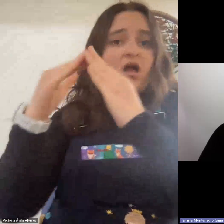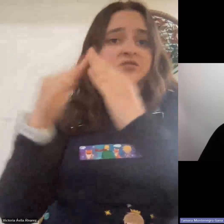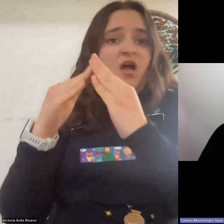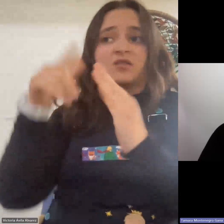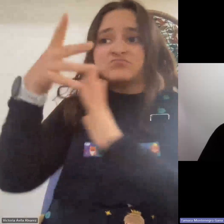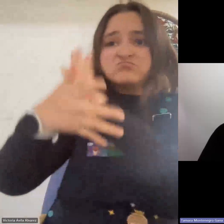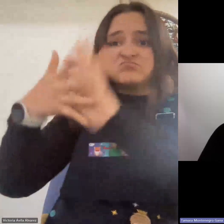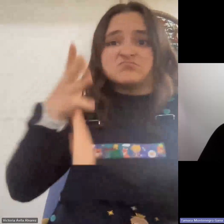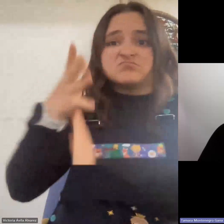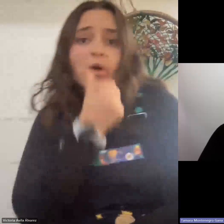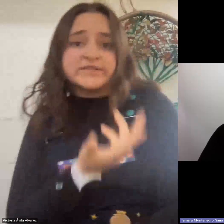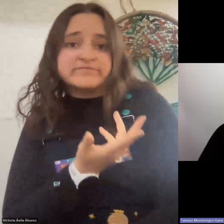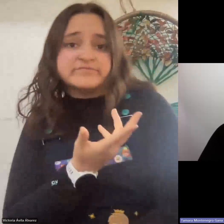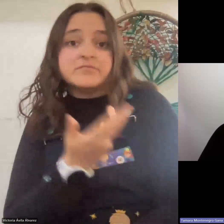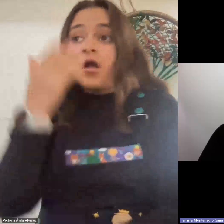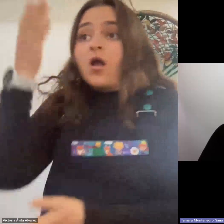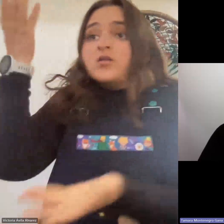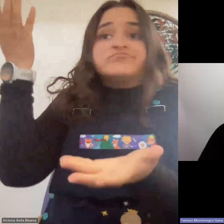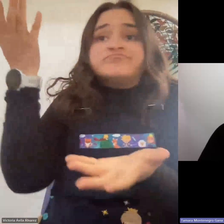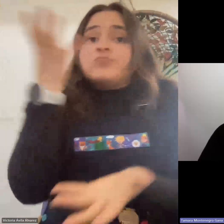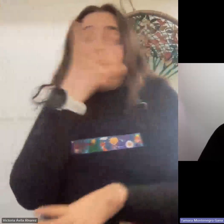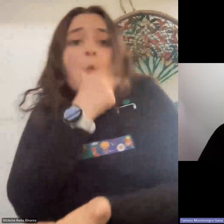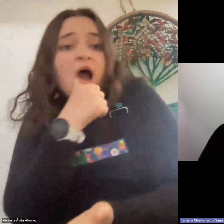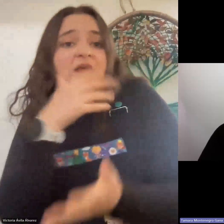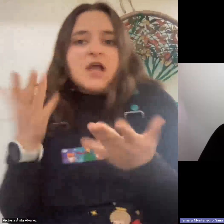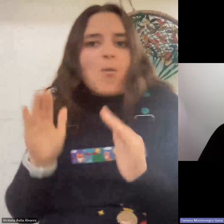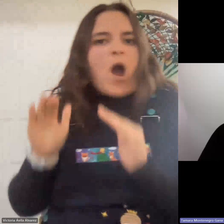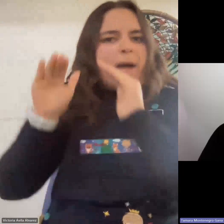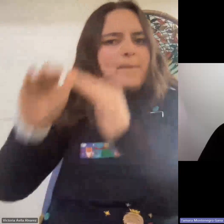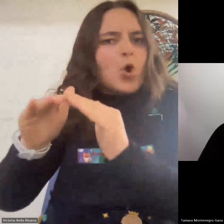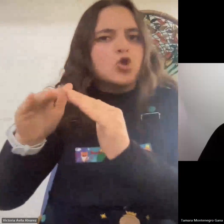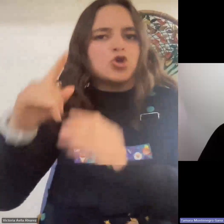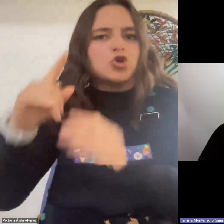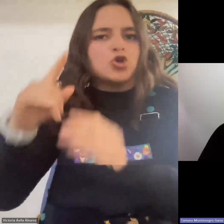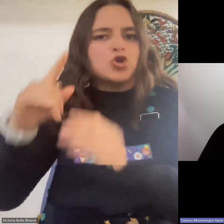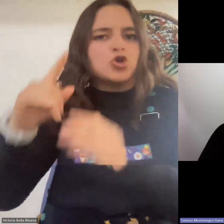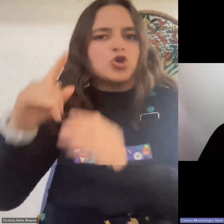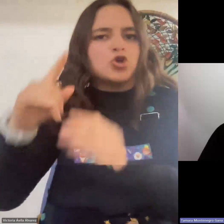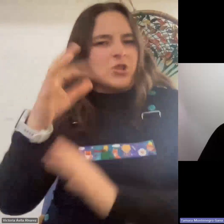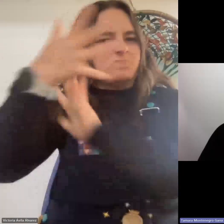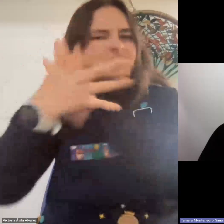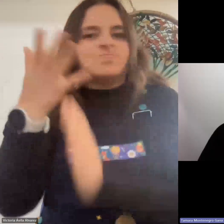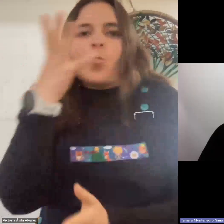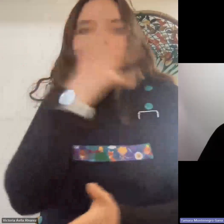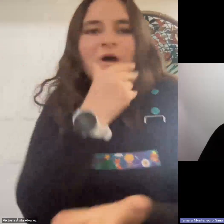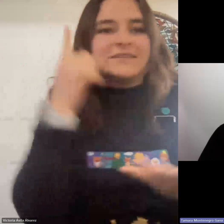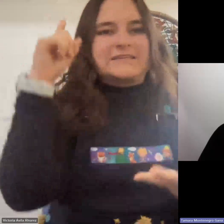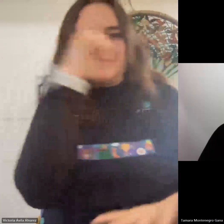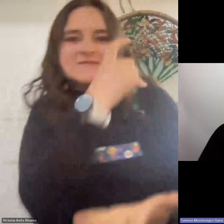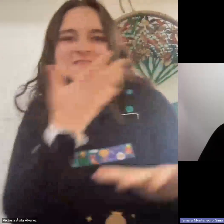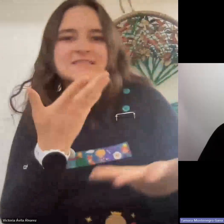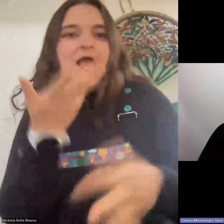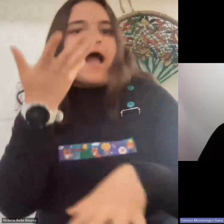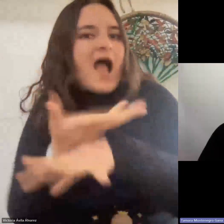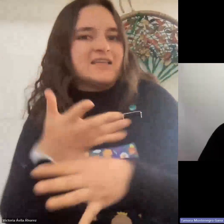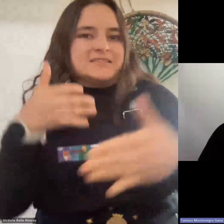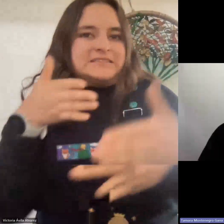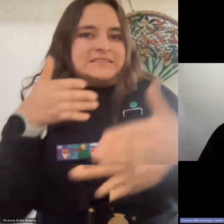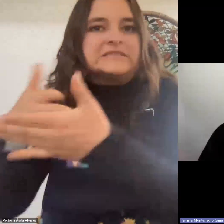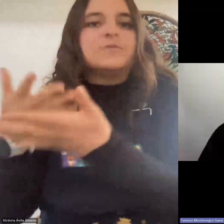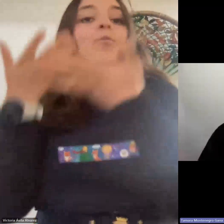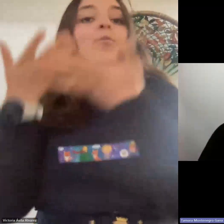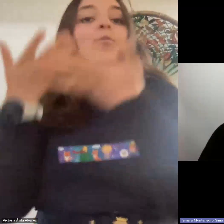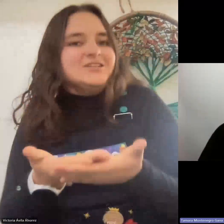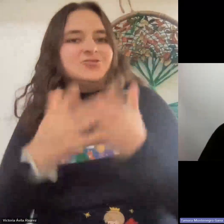desarrollo de la comunicación, porque dentro de su familia, en la casa, a veces no hay apoyo porque no